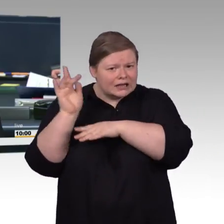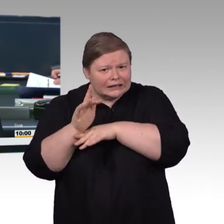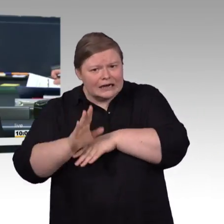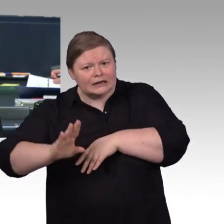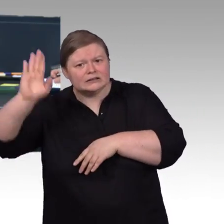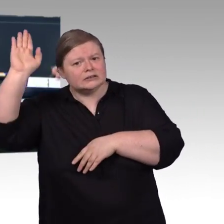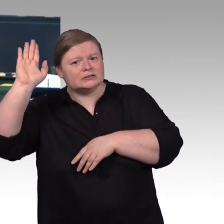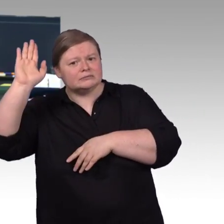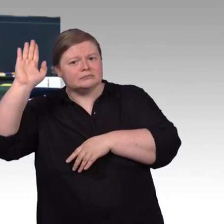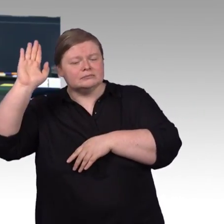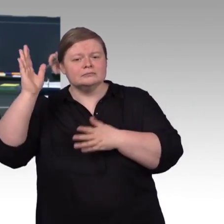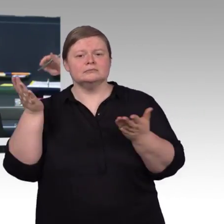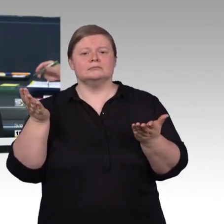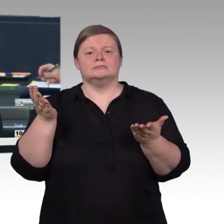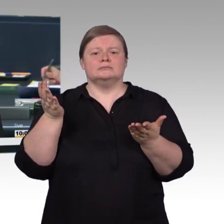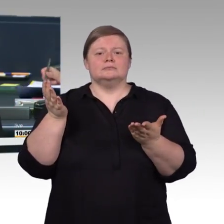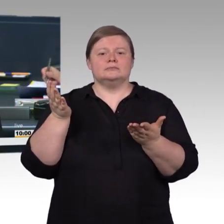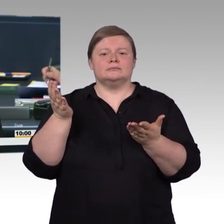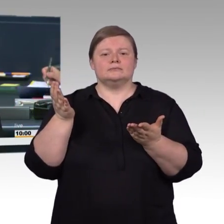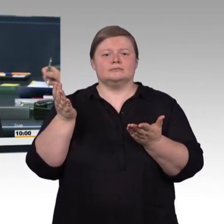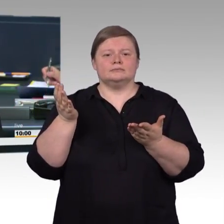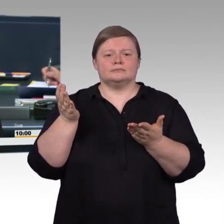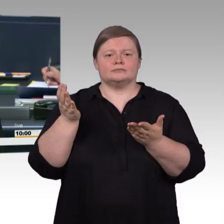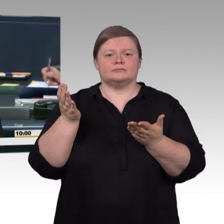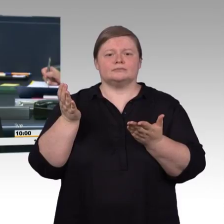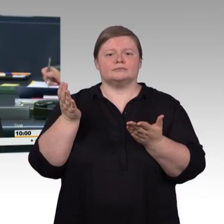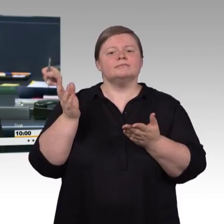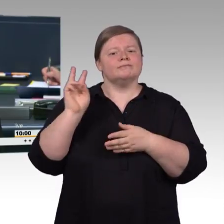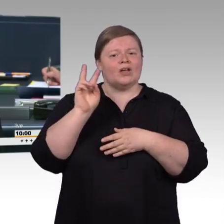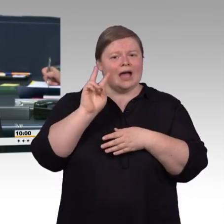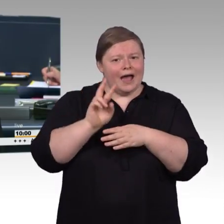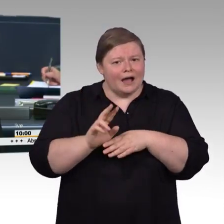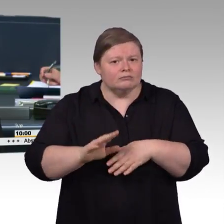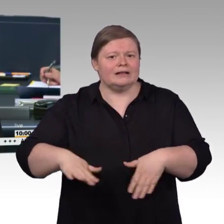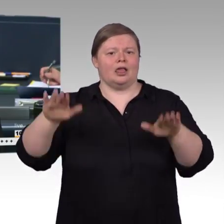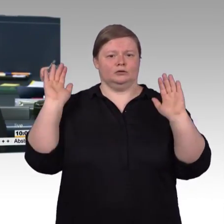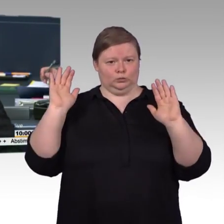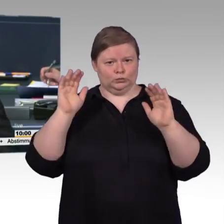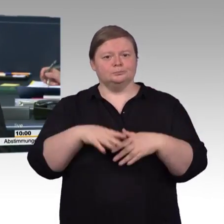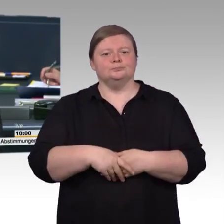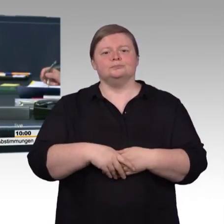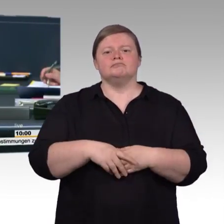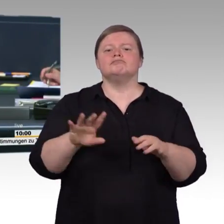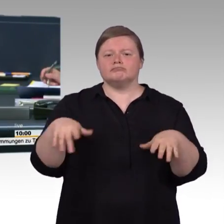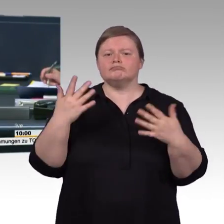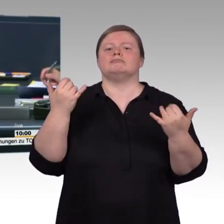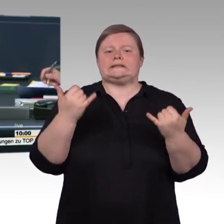Beschlussempfehlung mit den Stimmen der Koalitionsfraktion gegen die Stimmen der